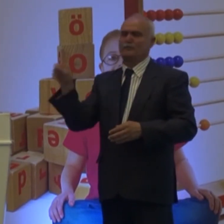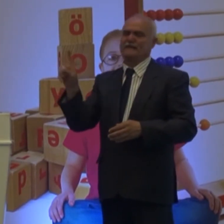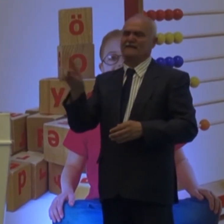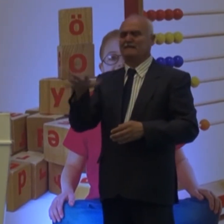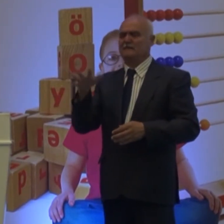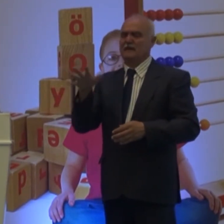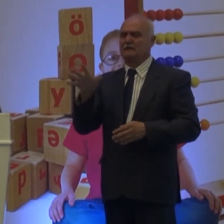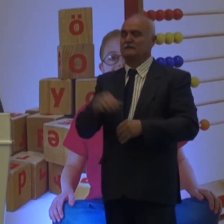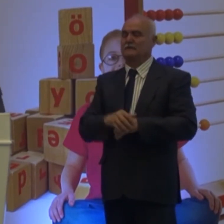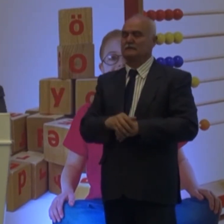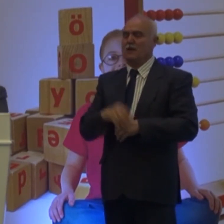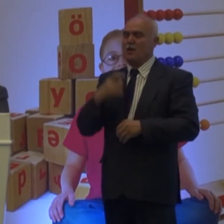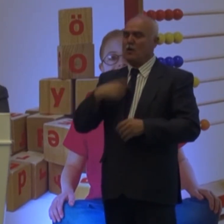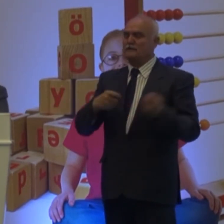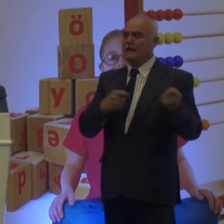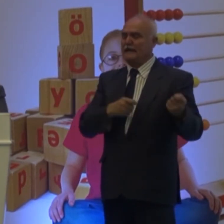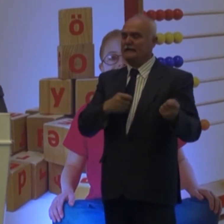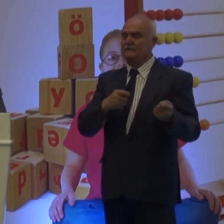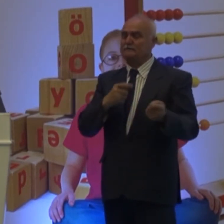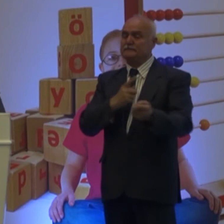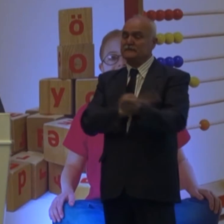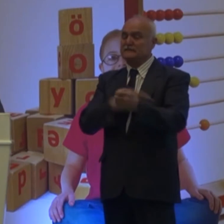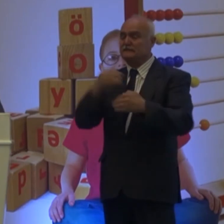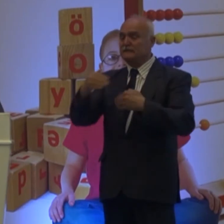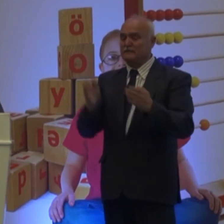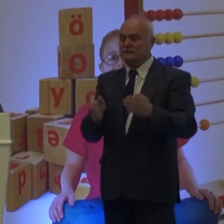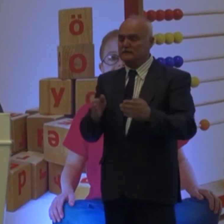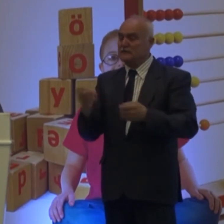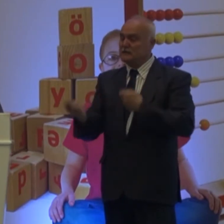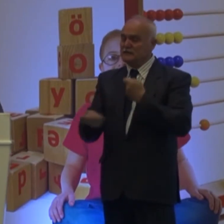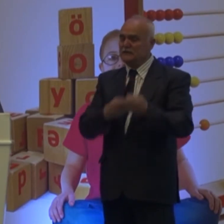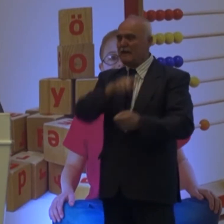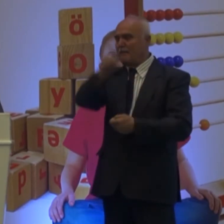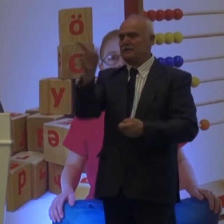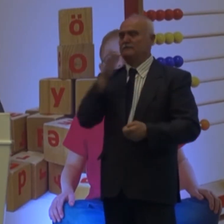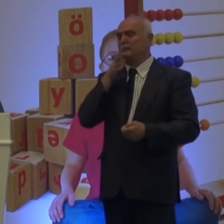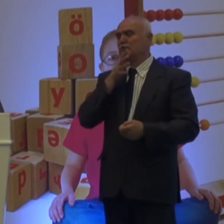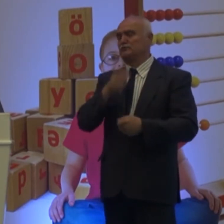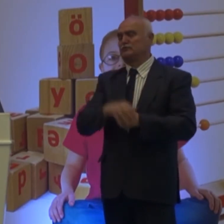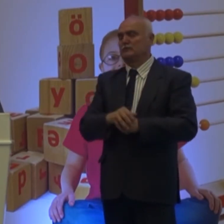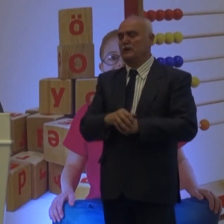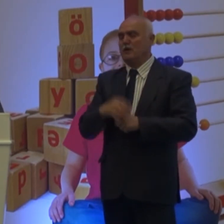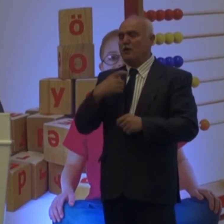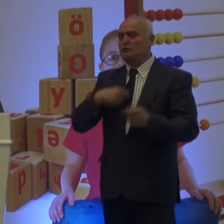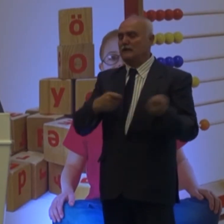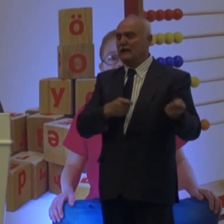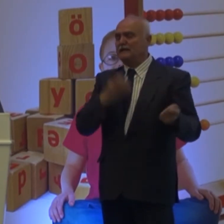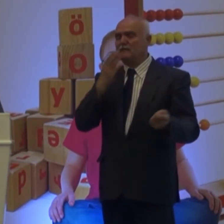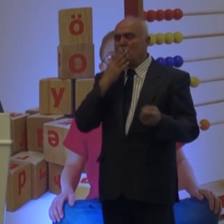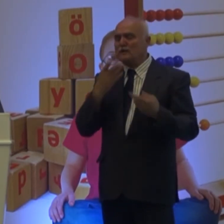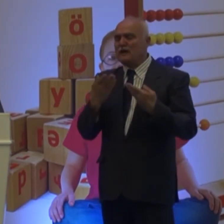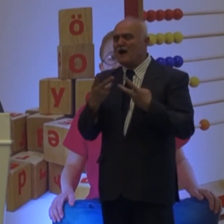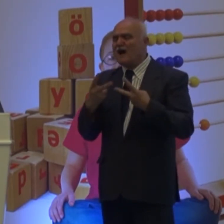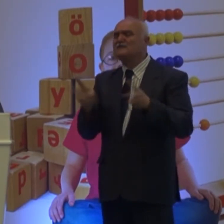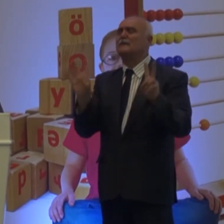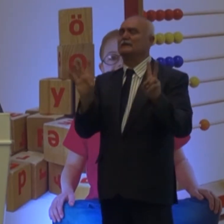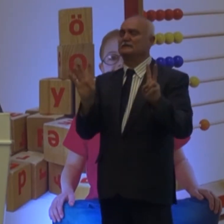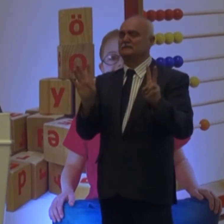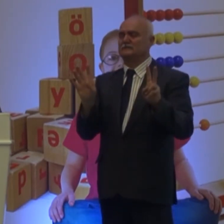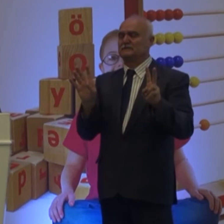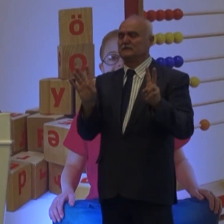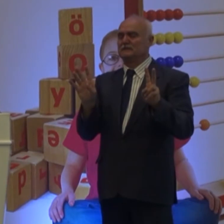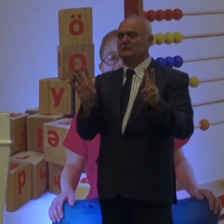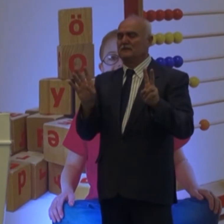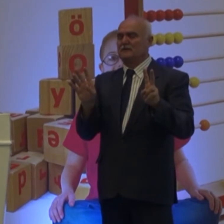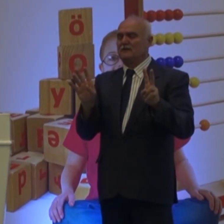Türkiye'de. Özel eğitim sınıflarımızın da işlevi hepinizin çok iyi bildiği gibi özel eğitim okulu açamadığımız, özel eğitim